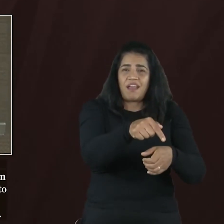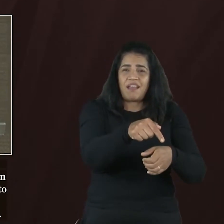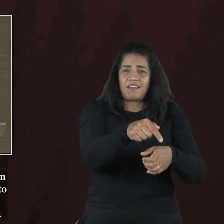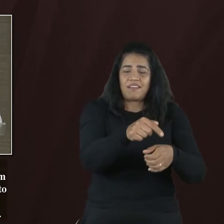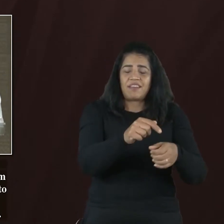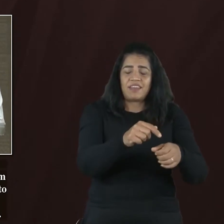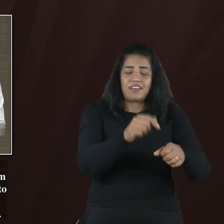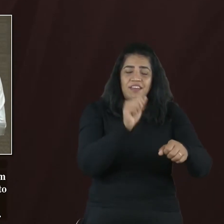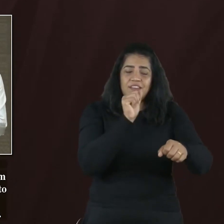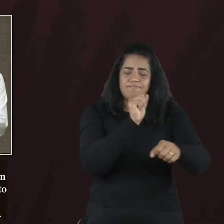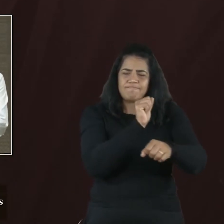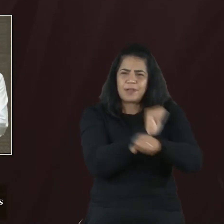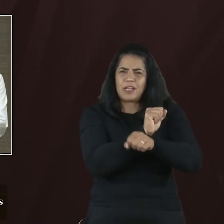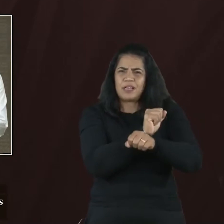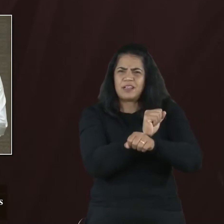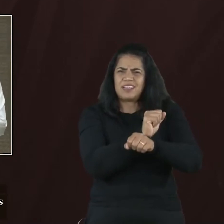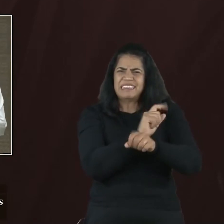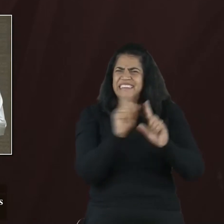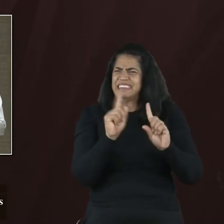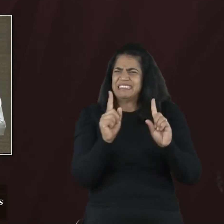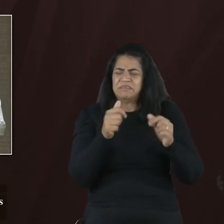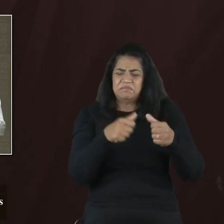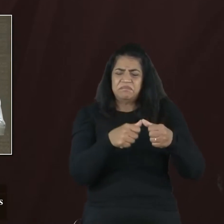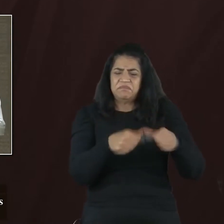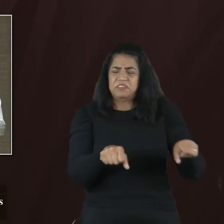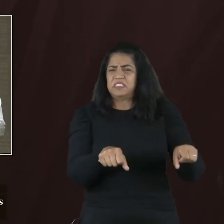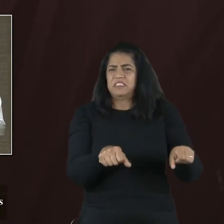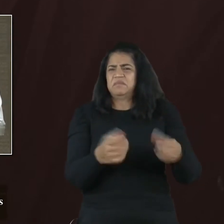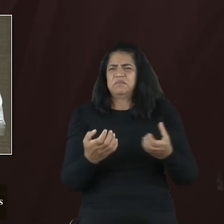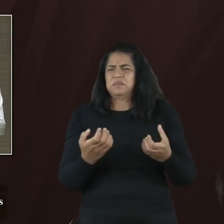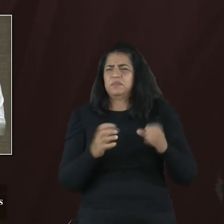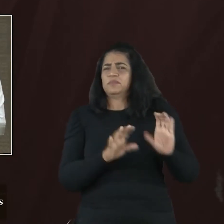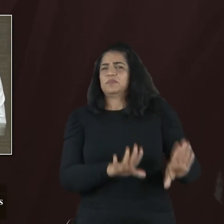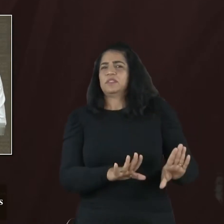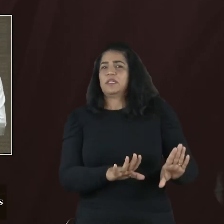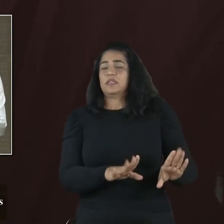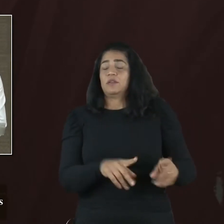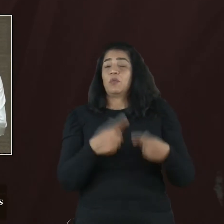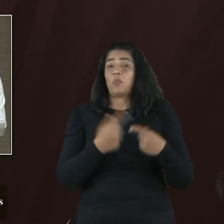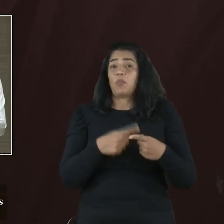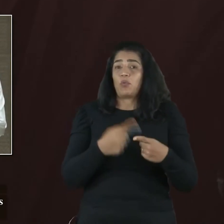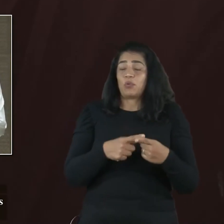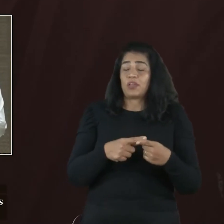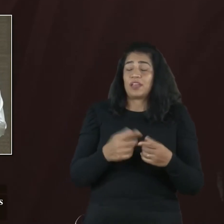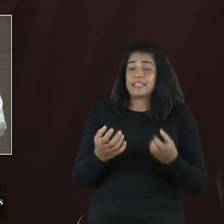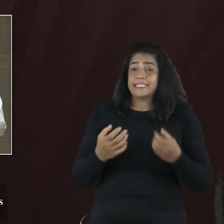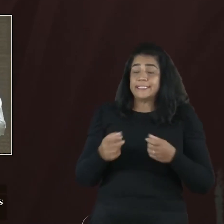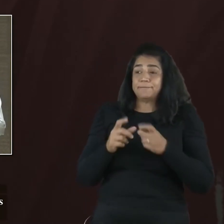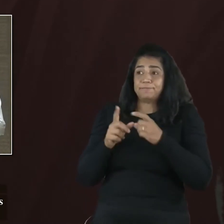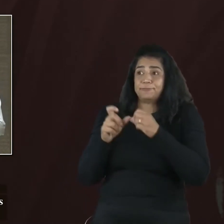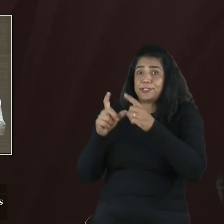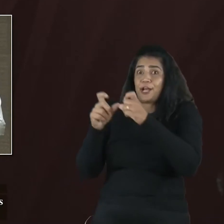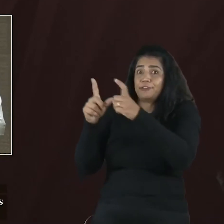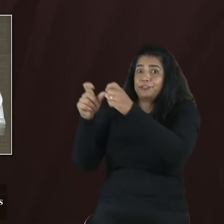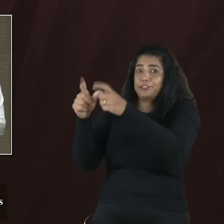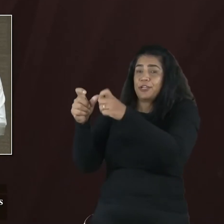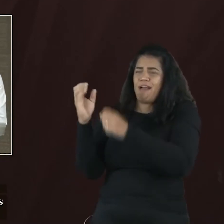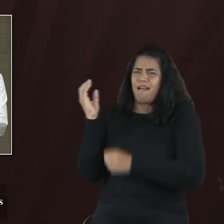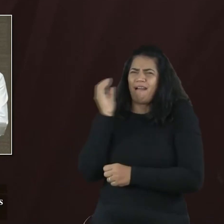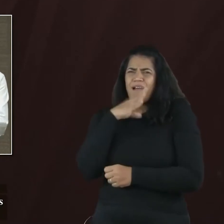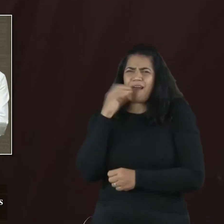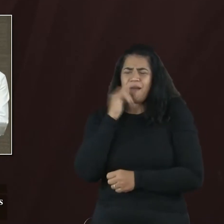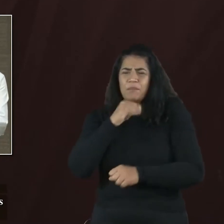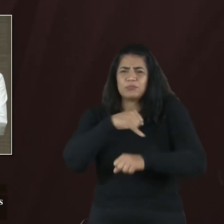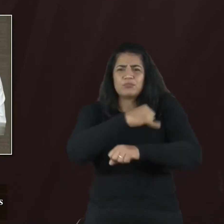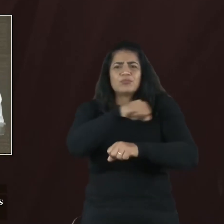para lá. Então, de Mileto mandou a Éfeso chamar os presbíteros da igreja.